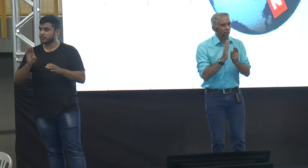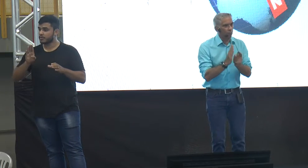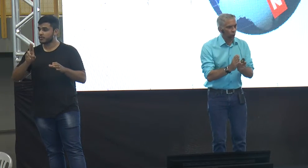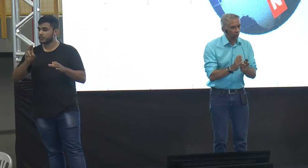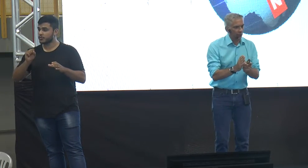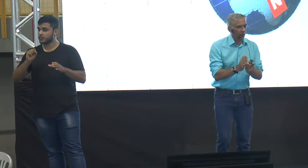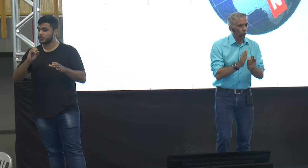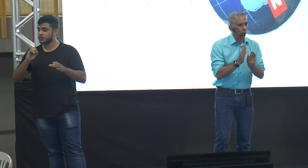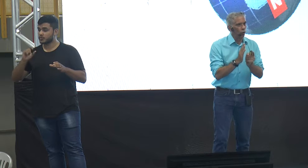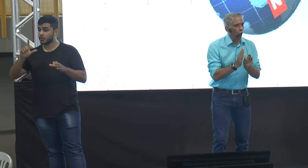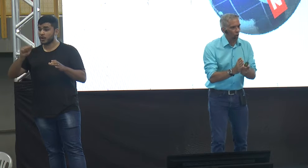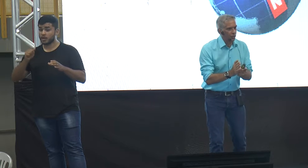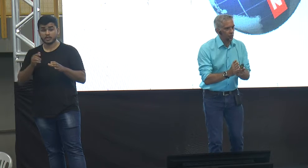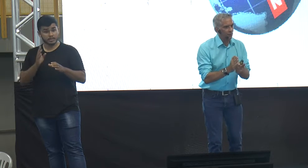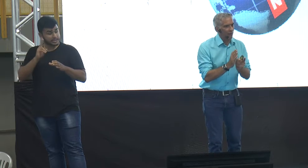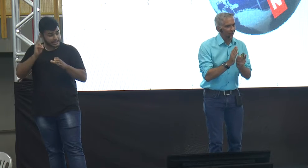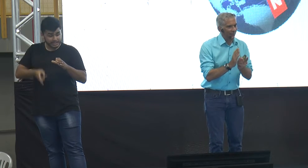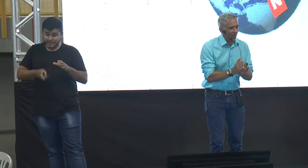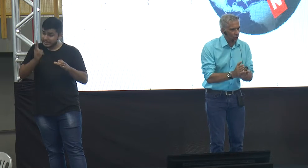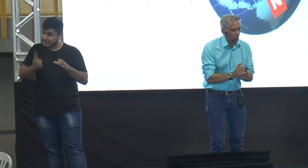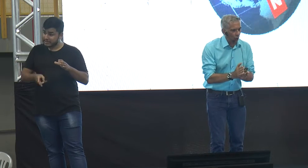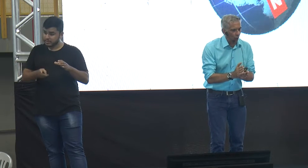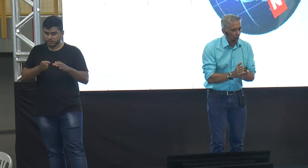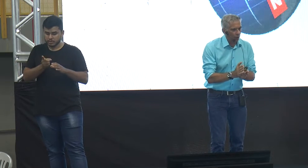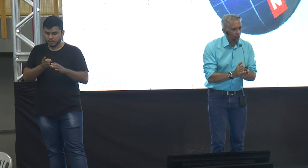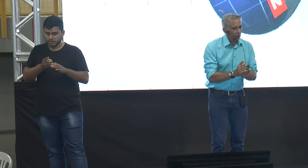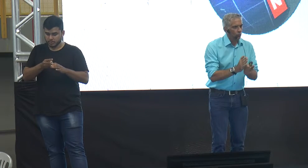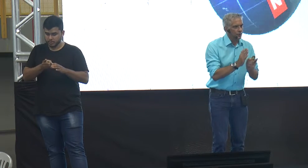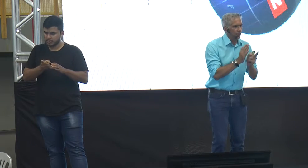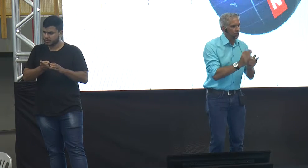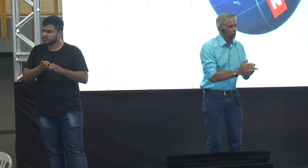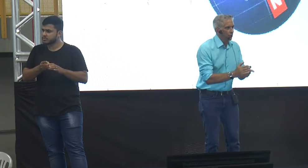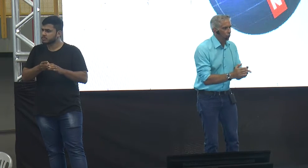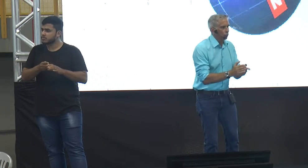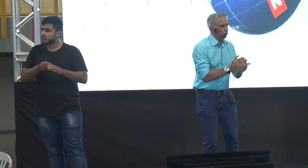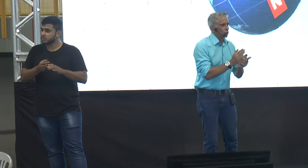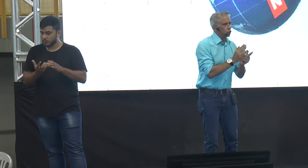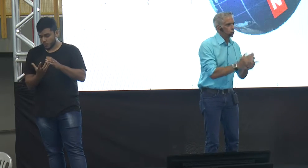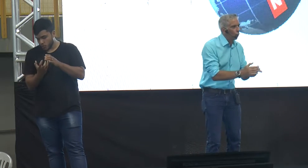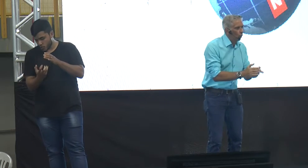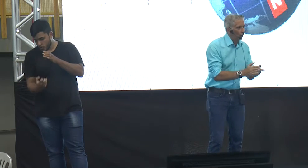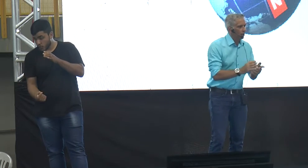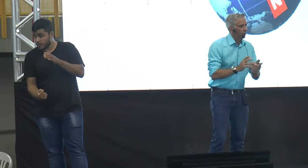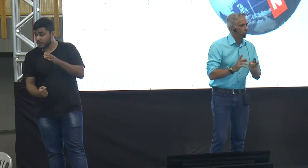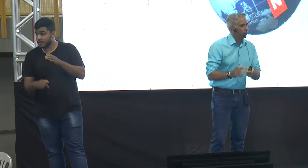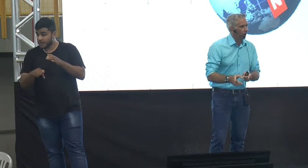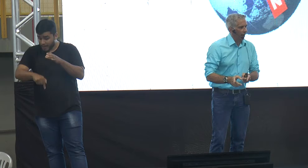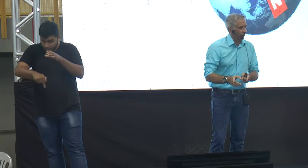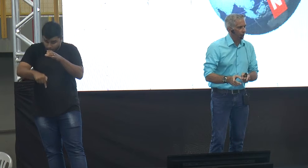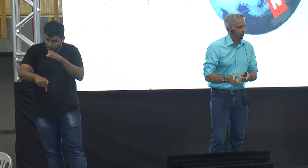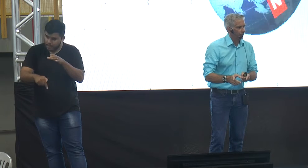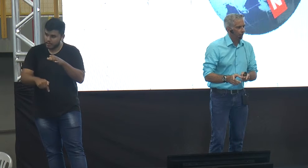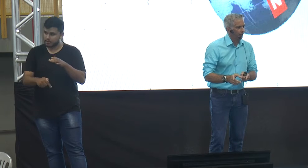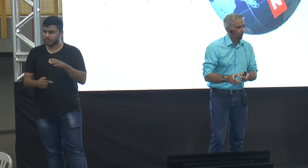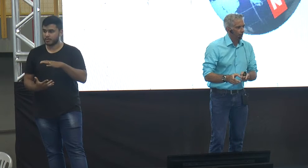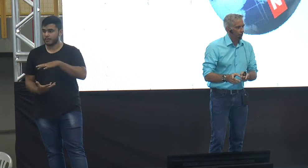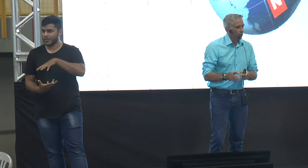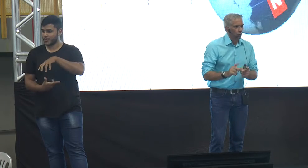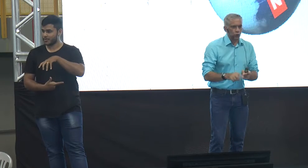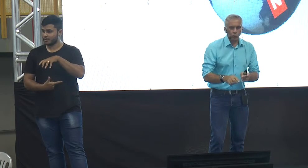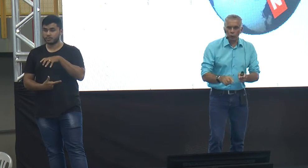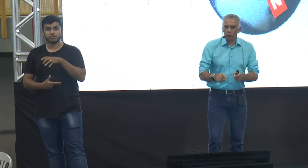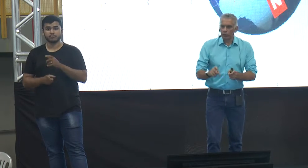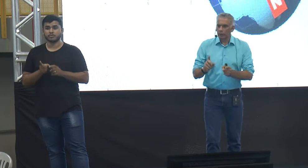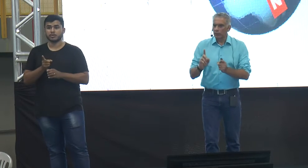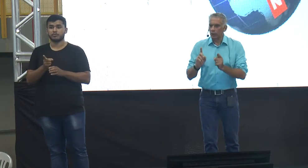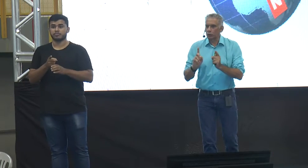sempre aponta o norte magnético no sentido do sul geográfico,